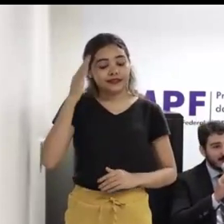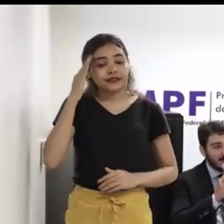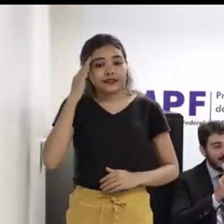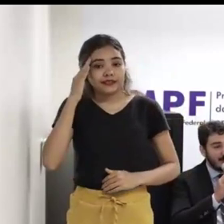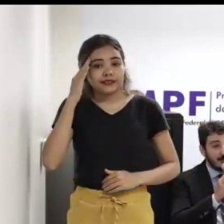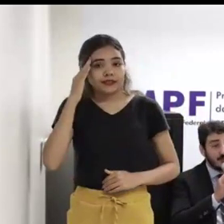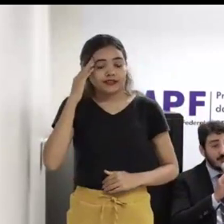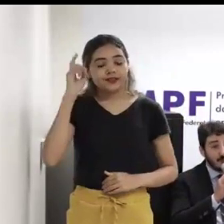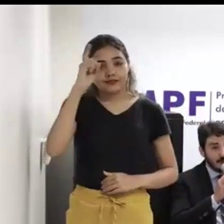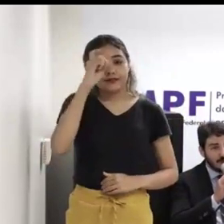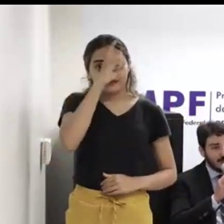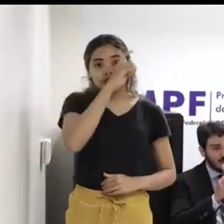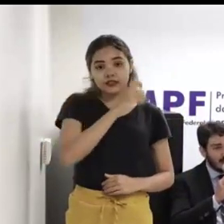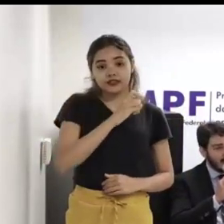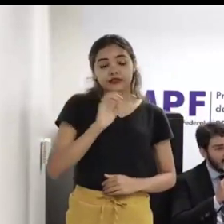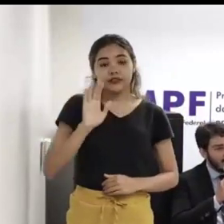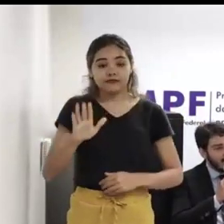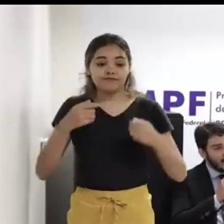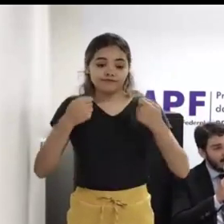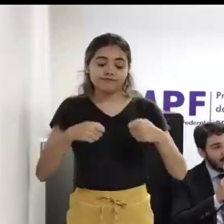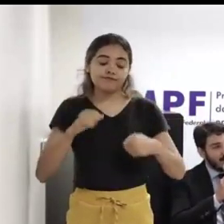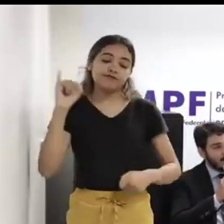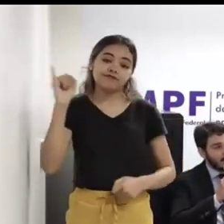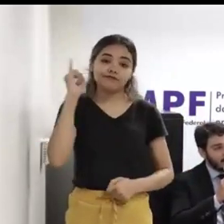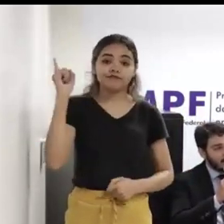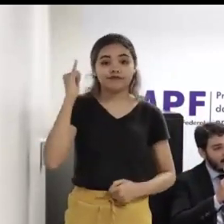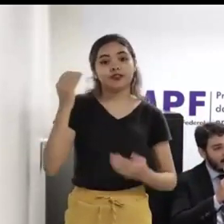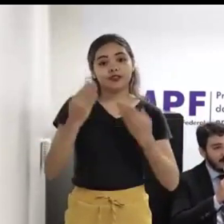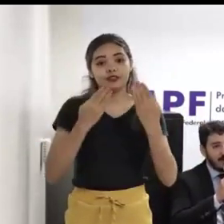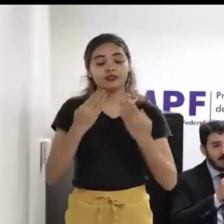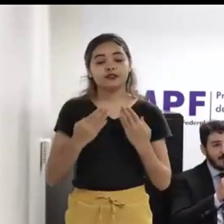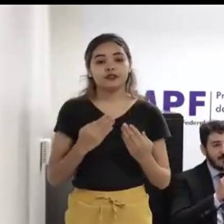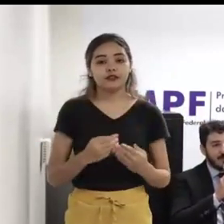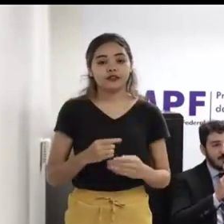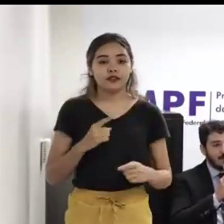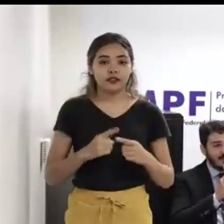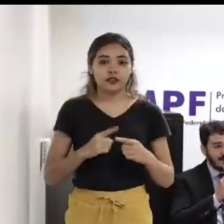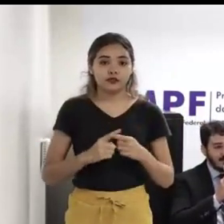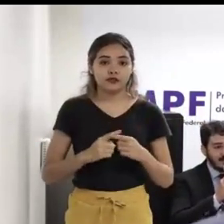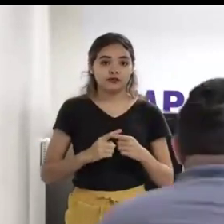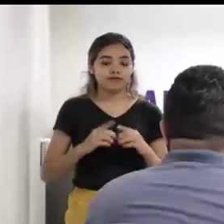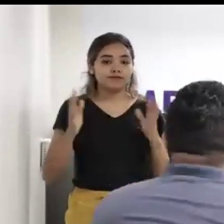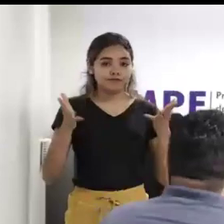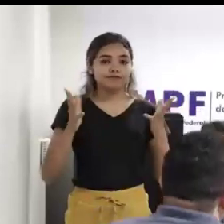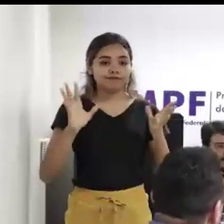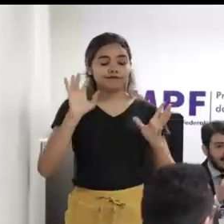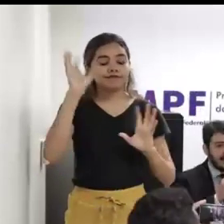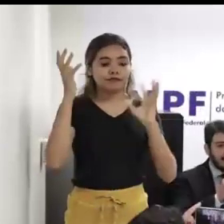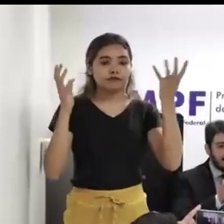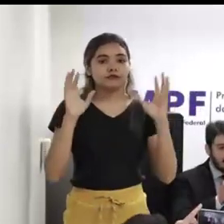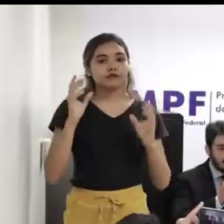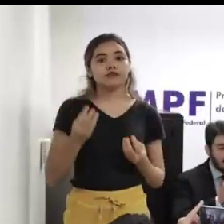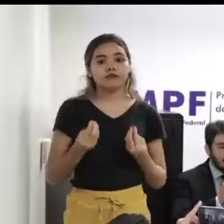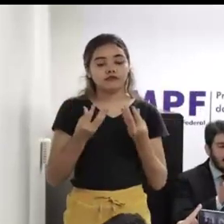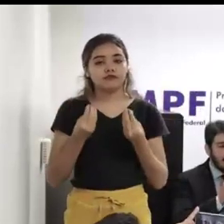nós conversar nós temos que conversar que é um assunto atual nós precisamos prevenir esse esse crime que é tão